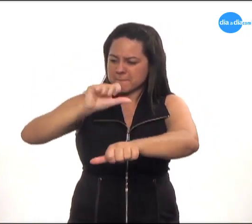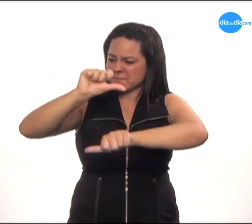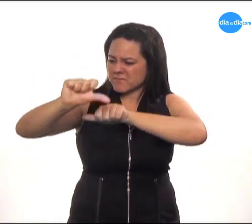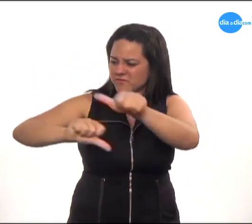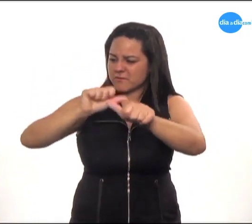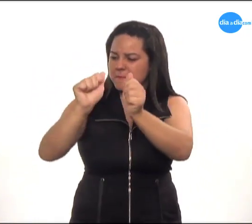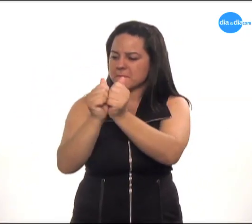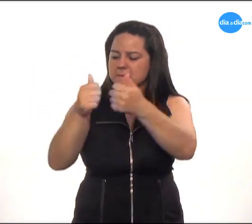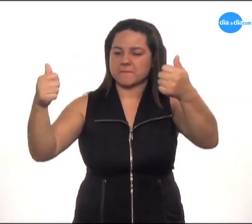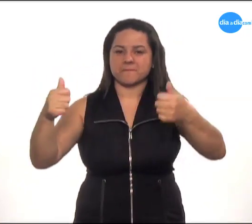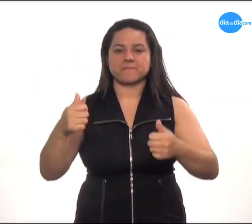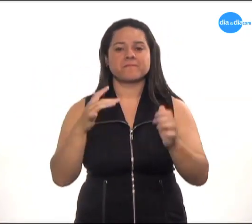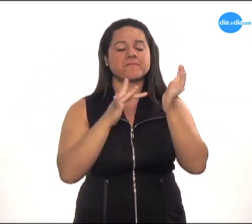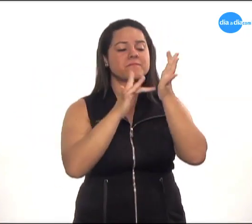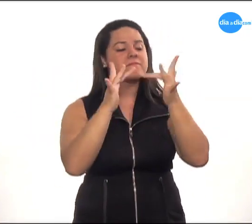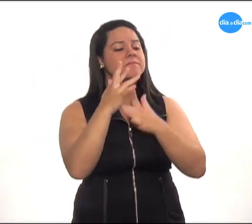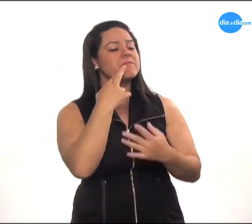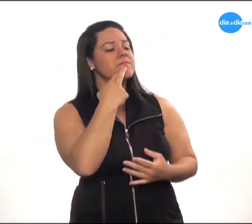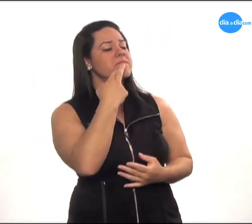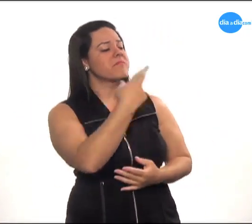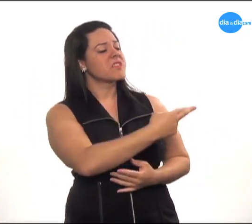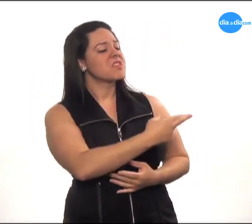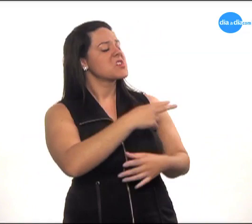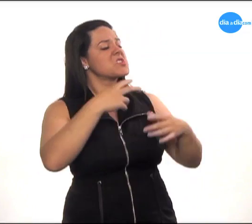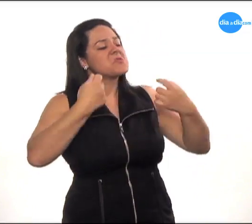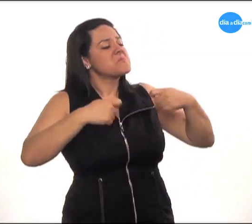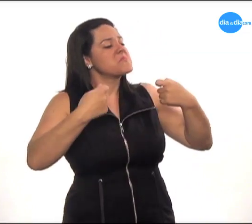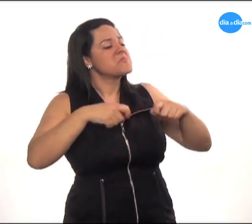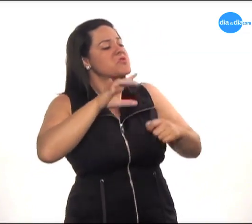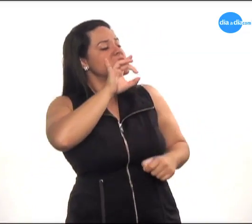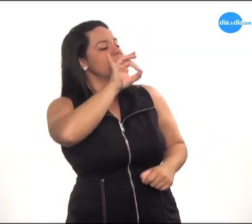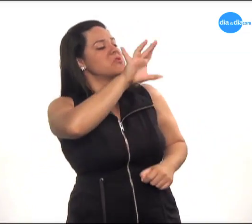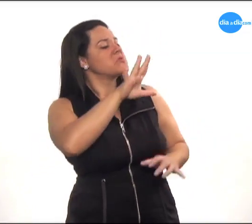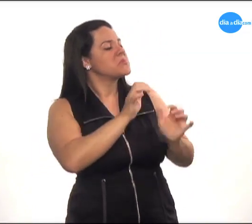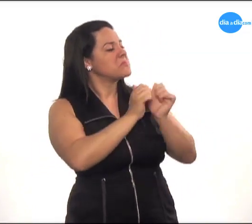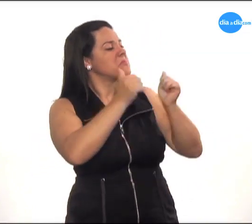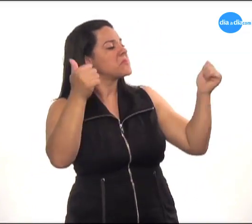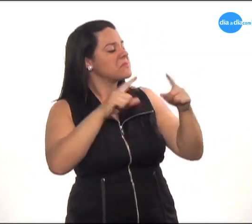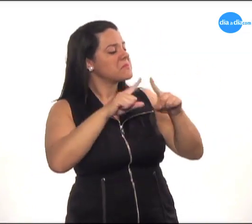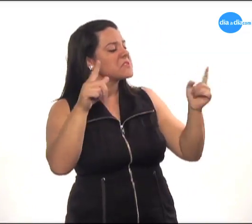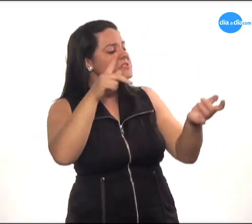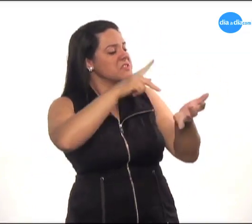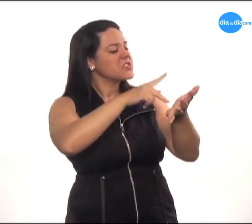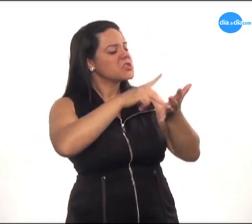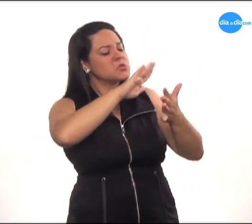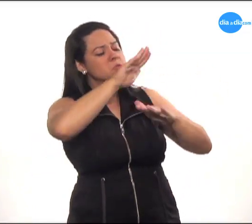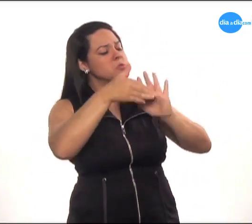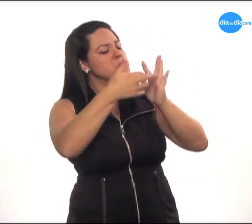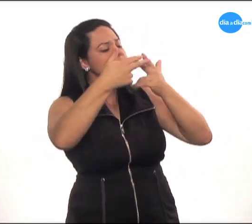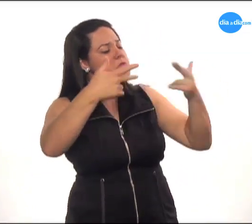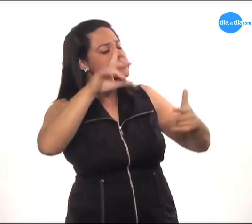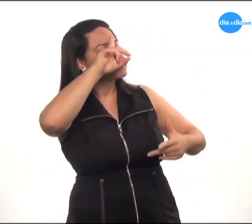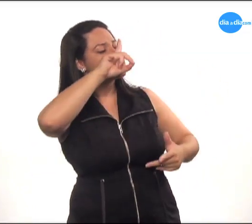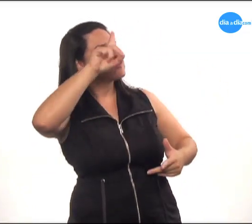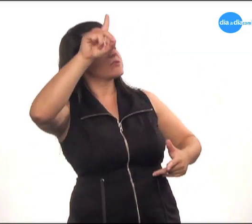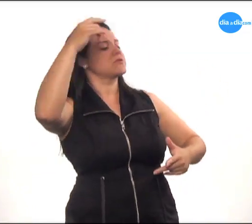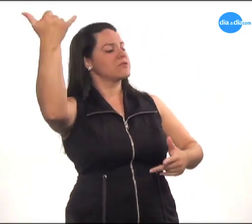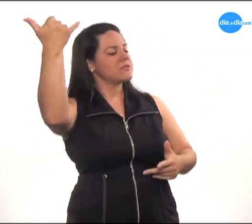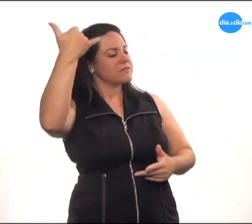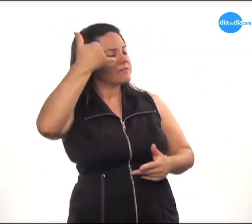respondeu: As Escrituras Sagradas afirmam: o ser humano não vive só de pão, mas vive de tudo o que Deus diz. E em